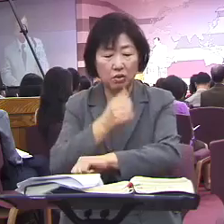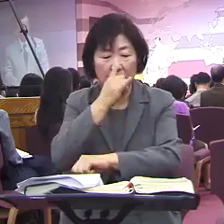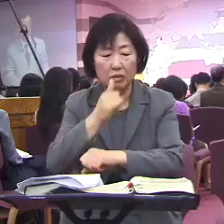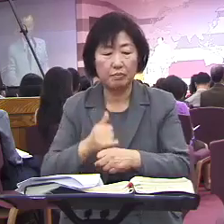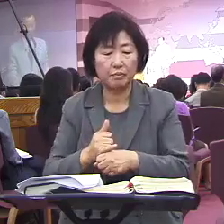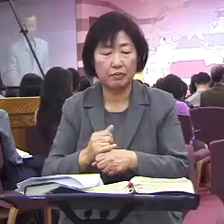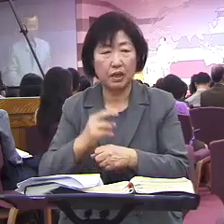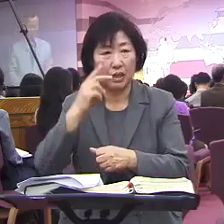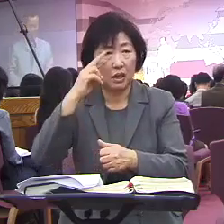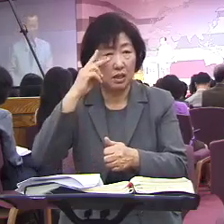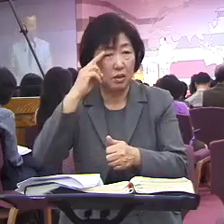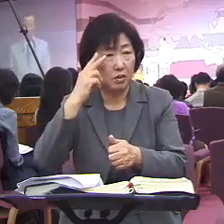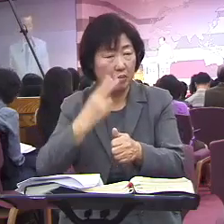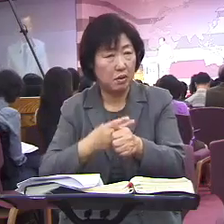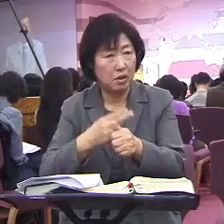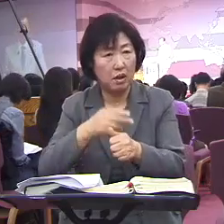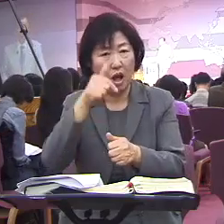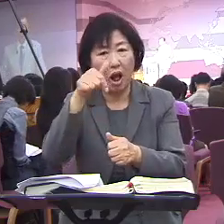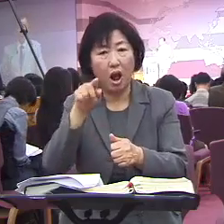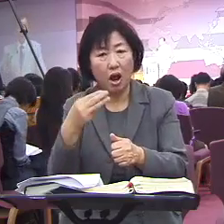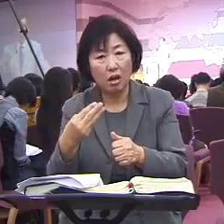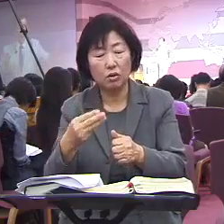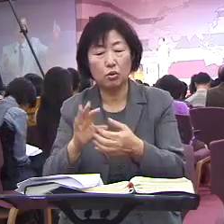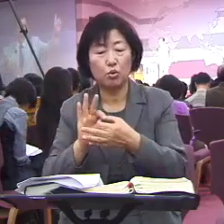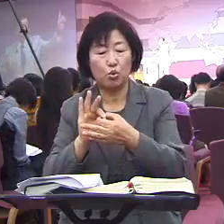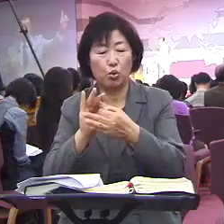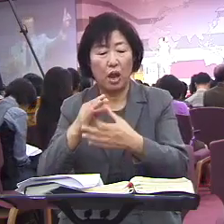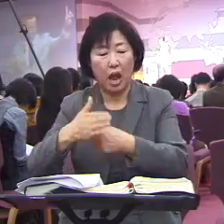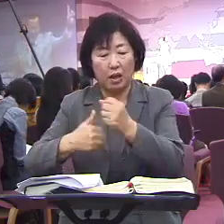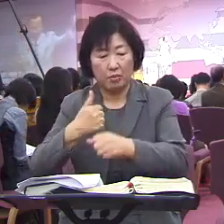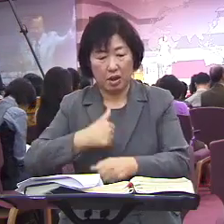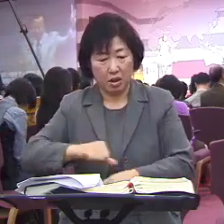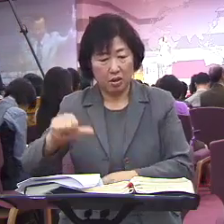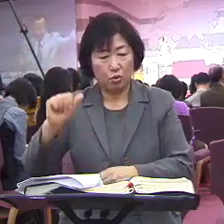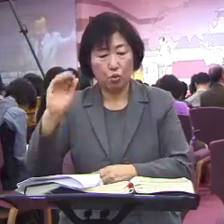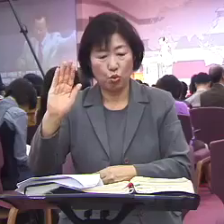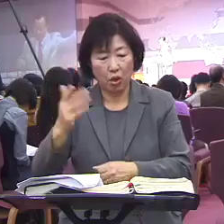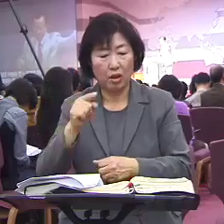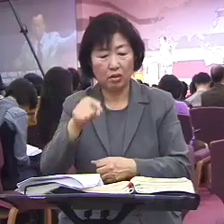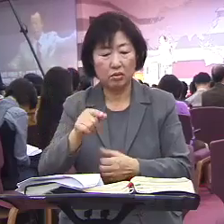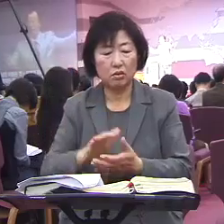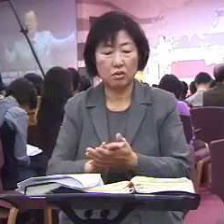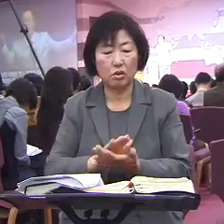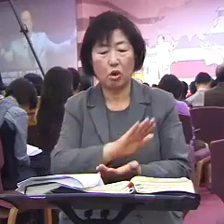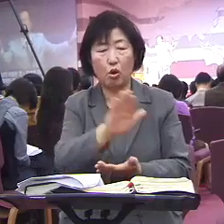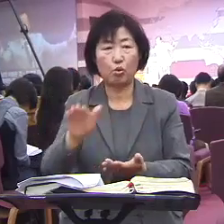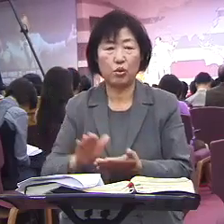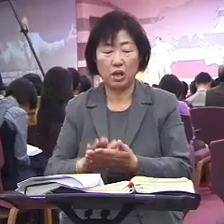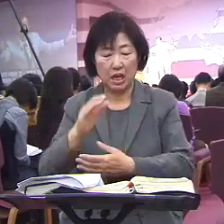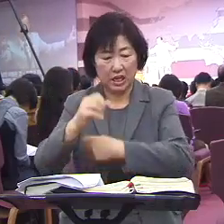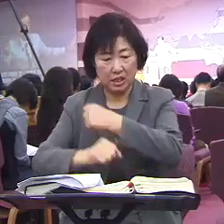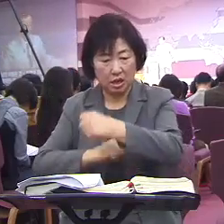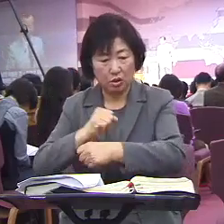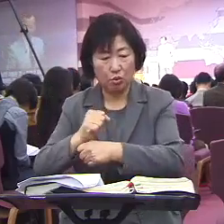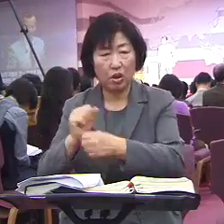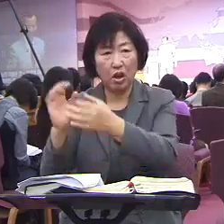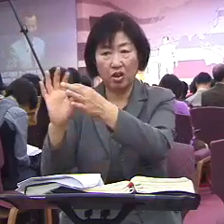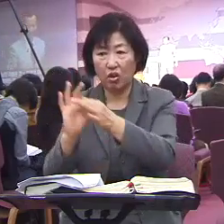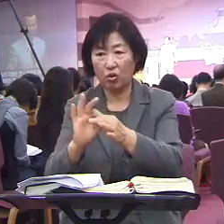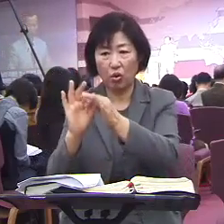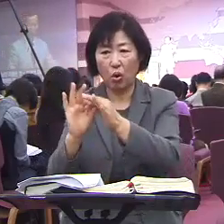여러분, 사도 바울은 그동안 갈라디아서를 통해 하나님의 아들 된 것을 우리의 자유와